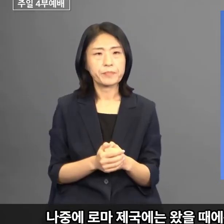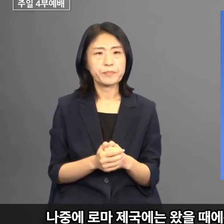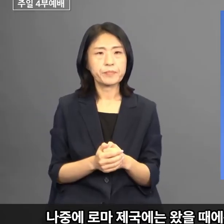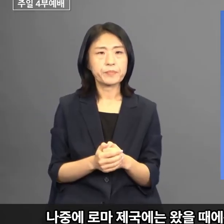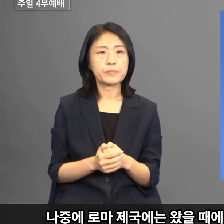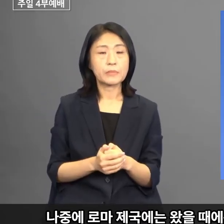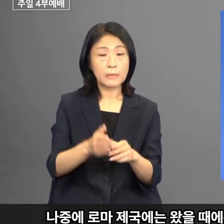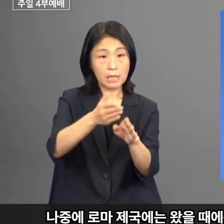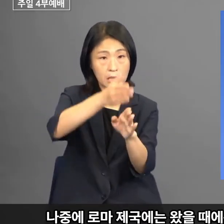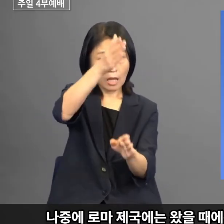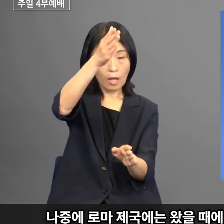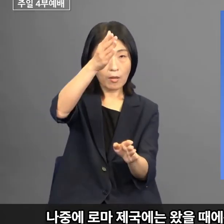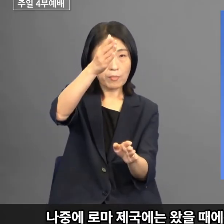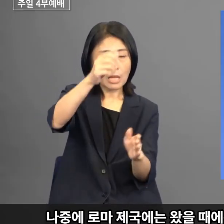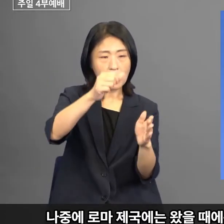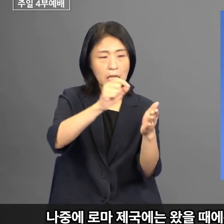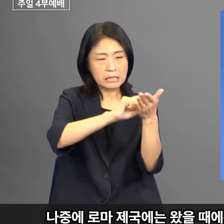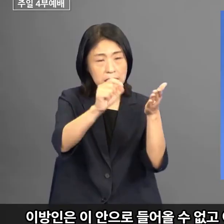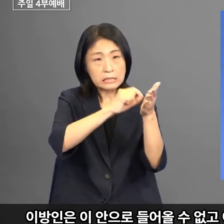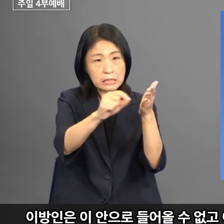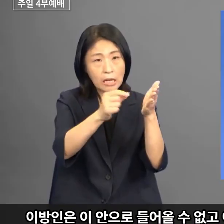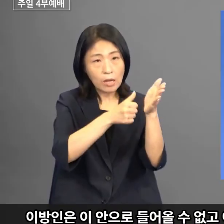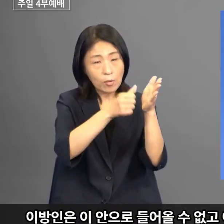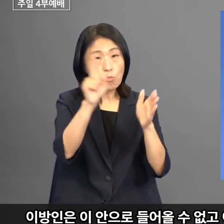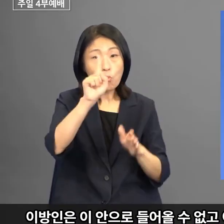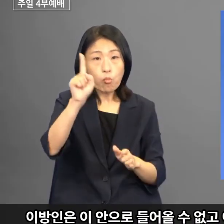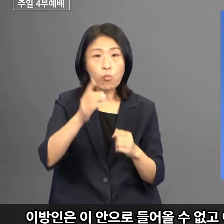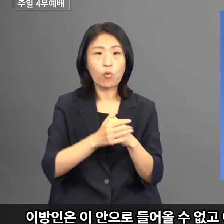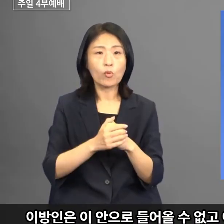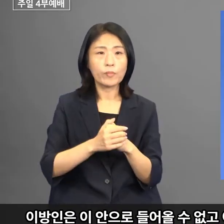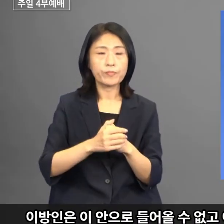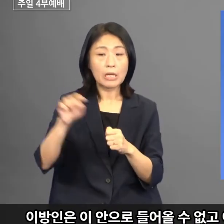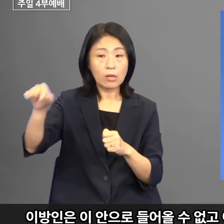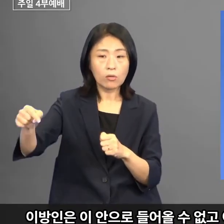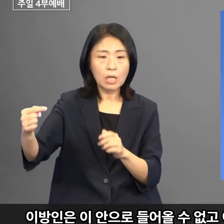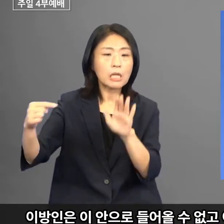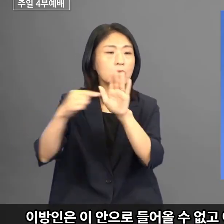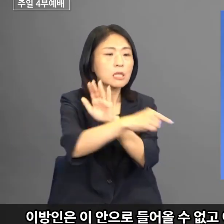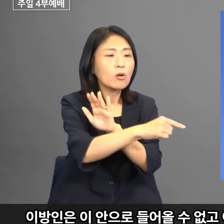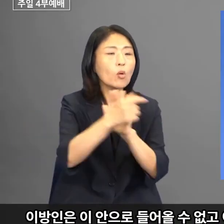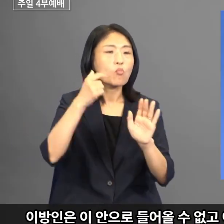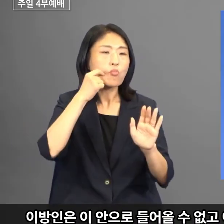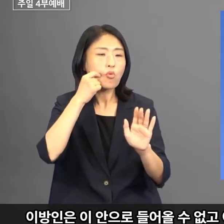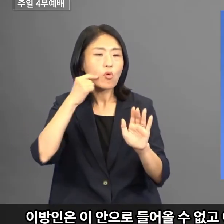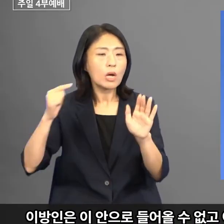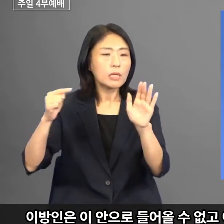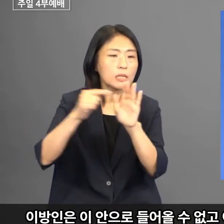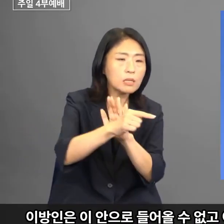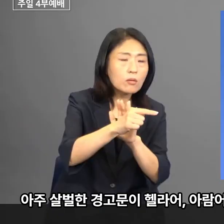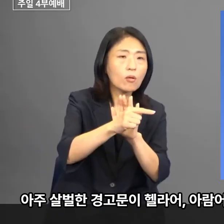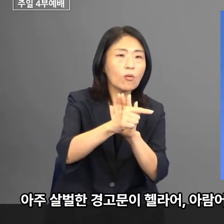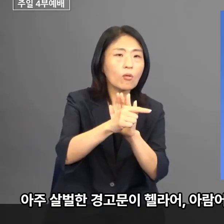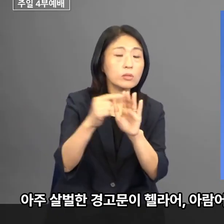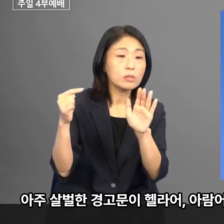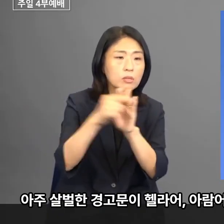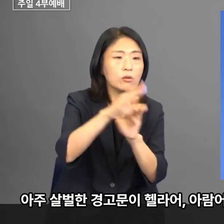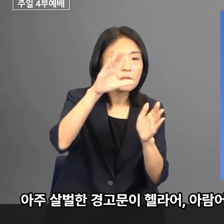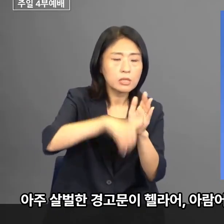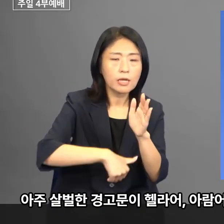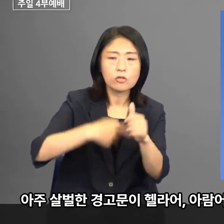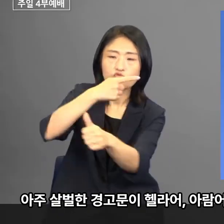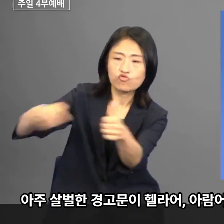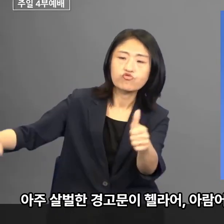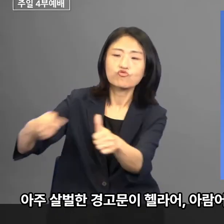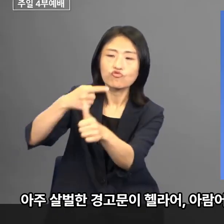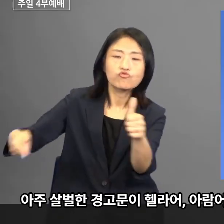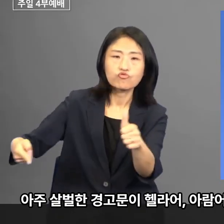그 담에 그런 것이 써 있었대요. 이방인은 이 안으로 들어올 수 없고 어길 수 있는 죽음을 면치 못할 것이라는 아주 살벌한